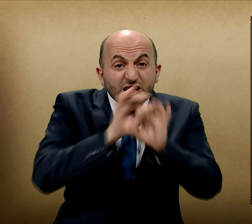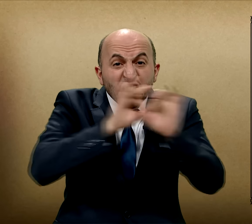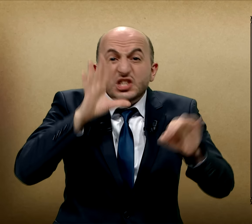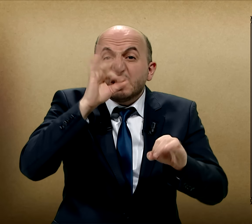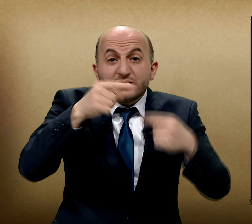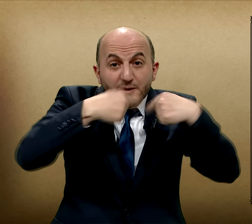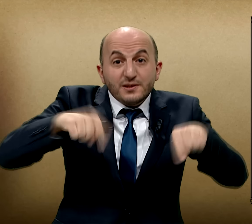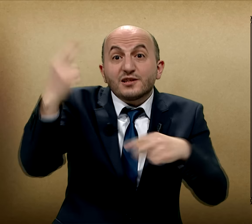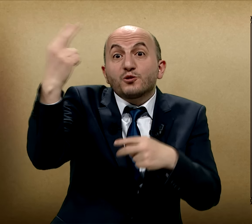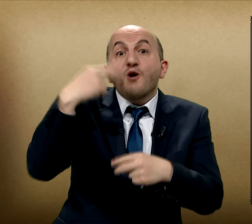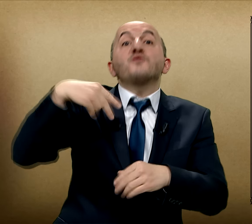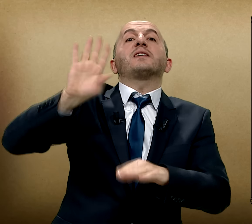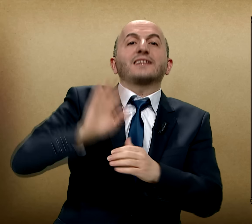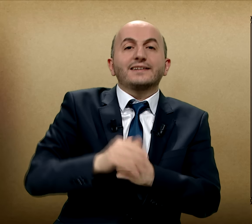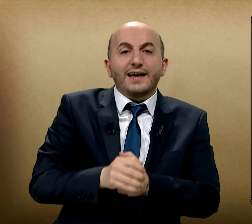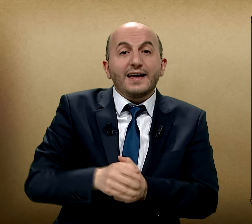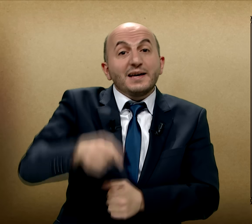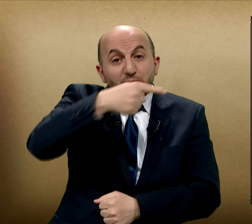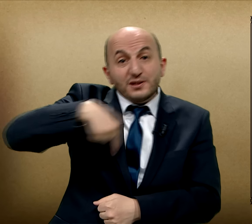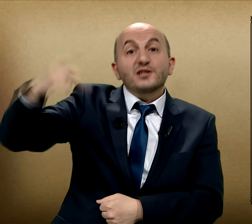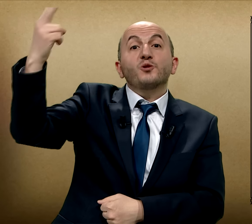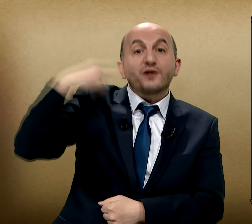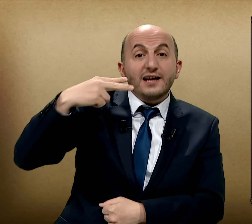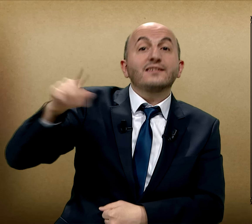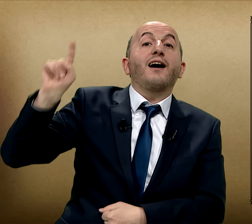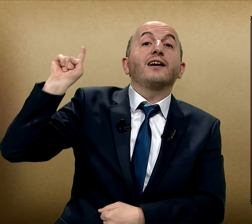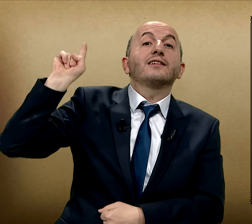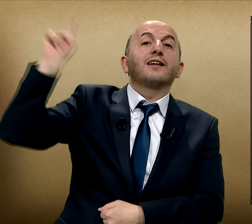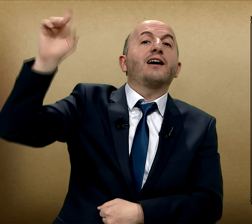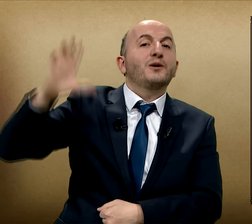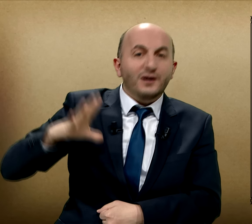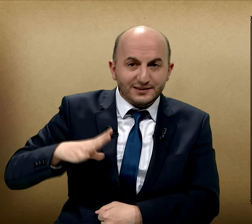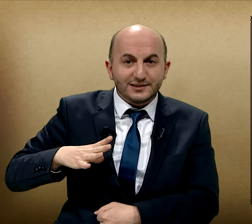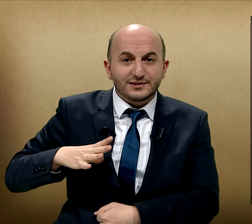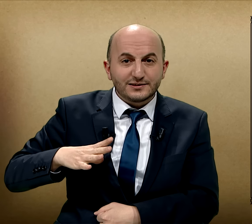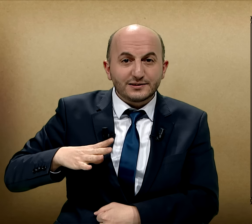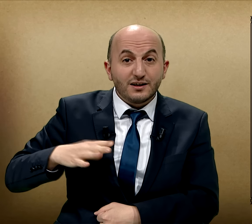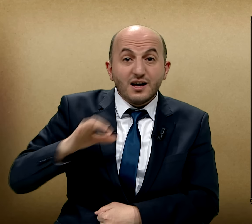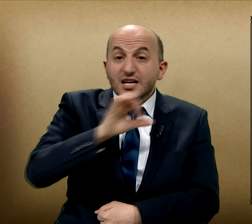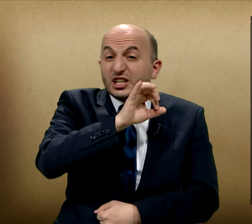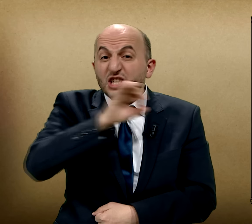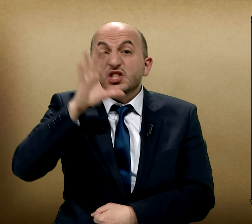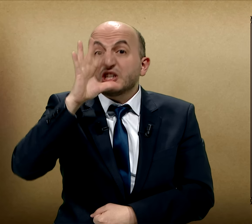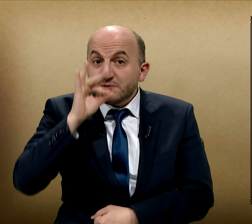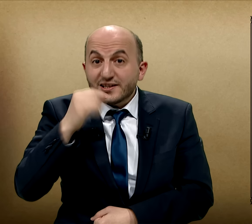Hiç kimse bizi görmese de bizi gören Allah vardır. Hiç kimse